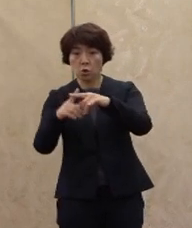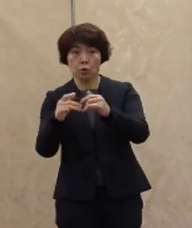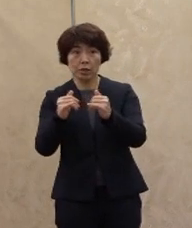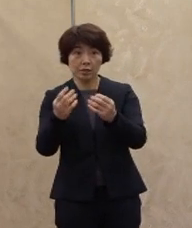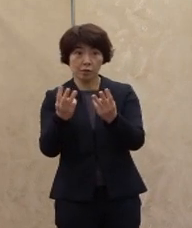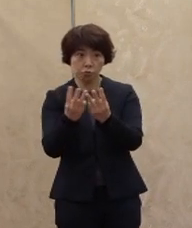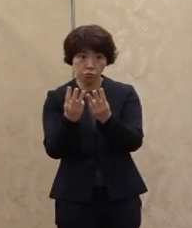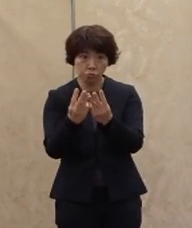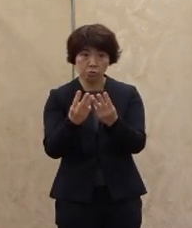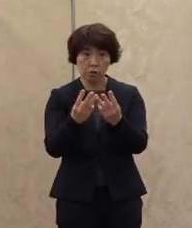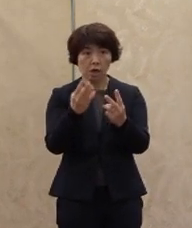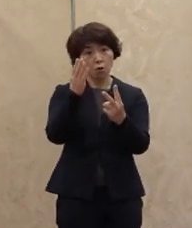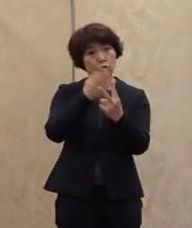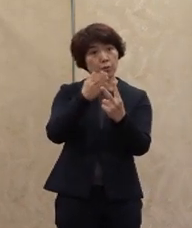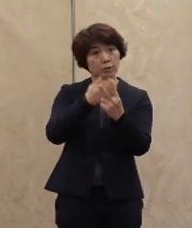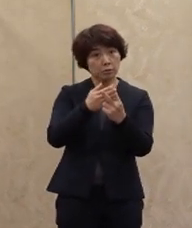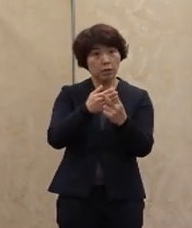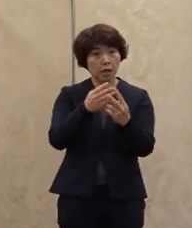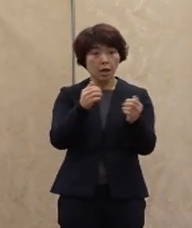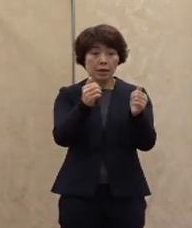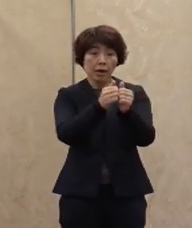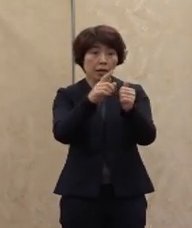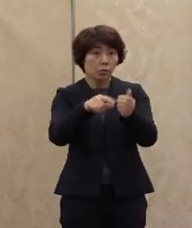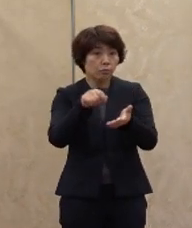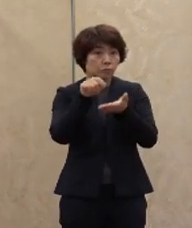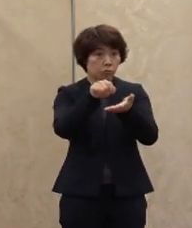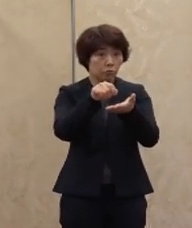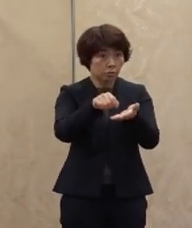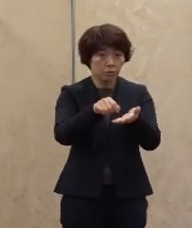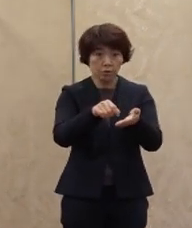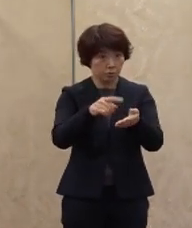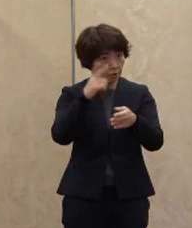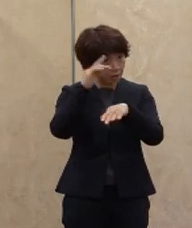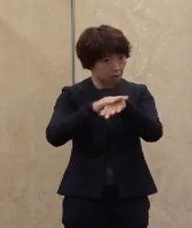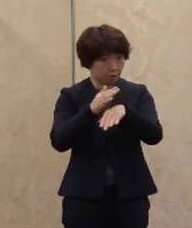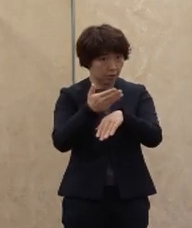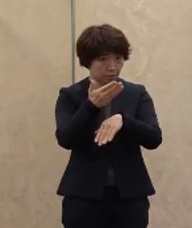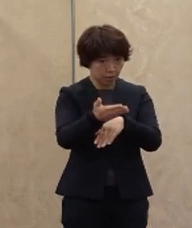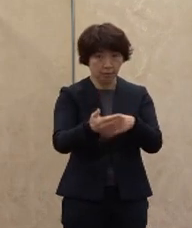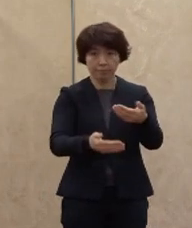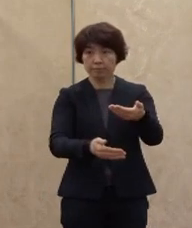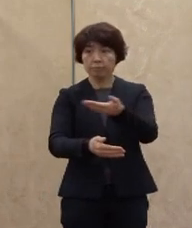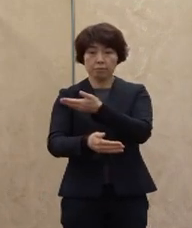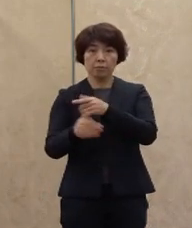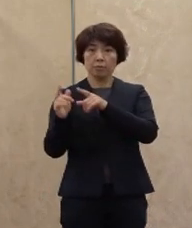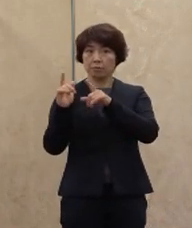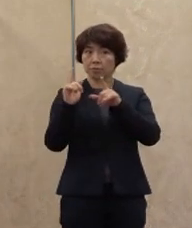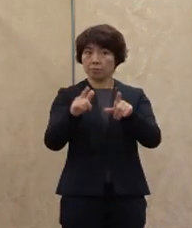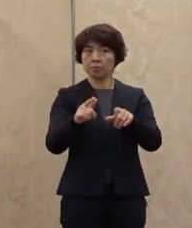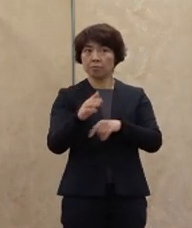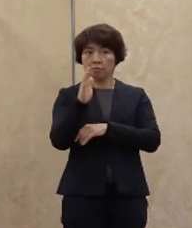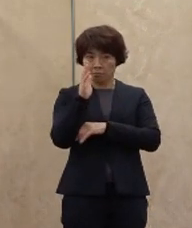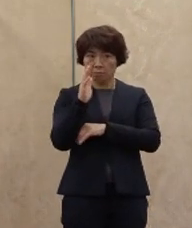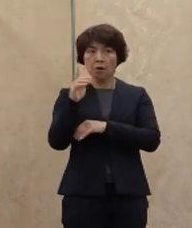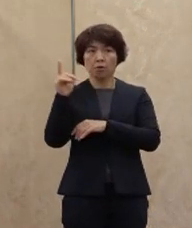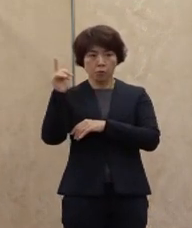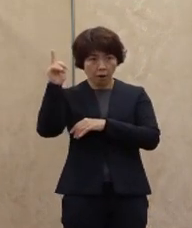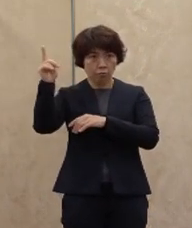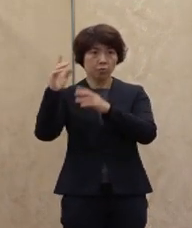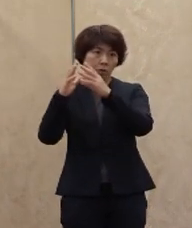は区別して会議でも扱っていかれるっていう可能性はございますか。 いや、それは国